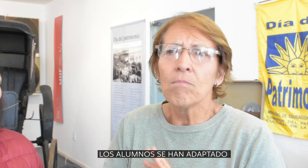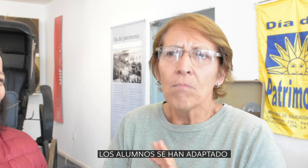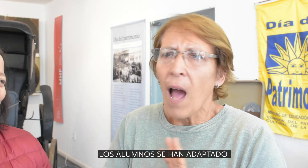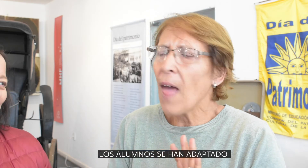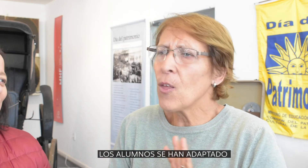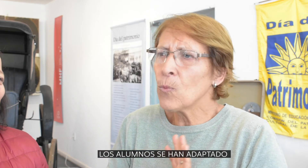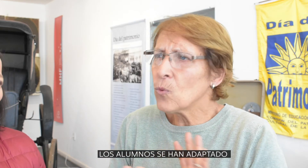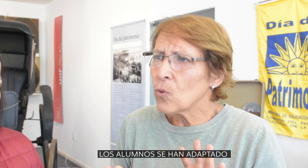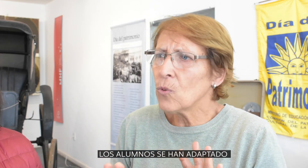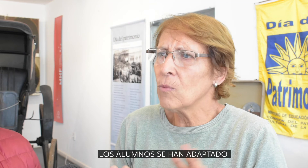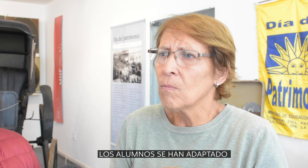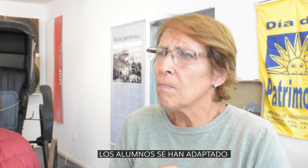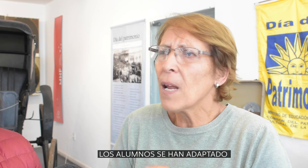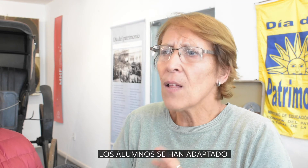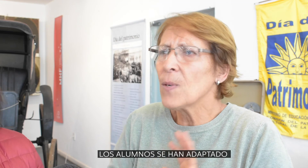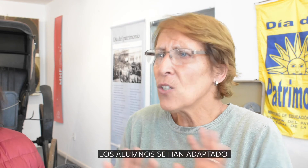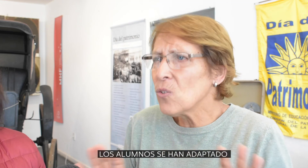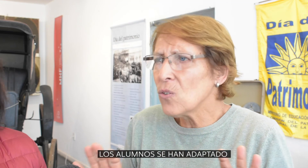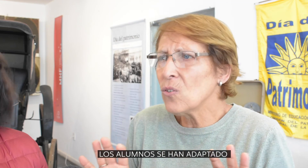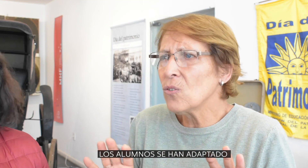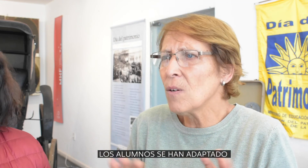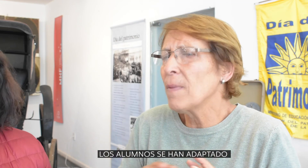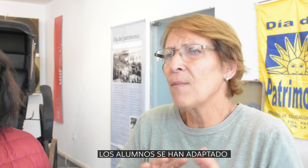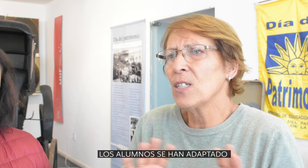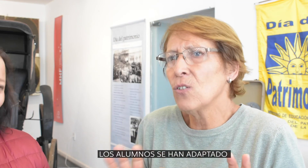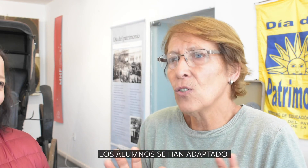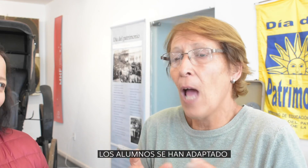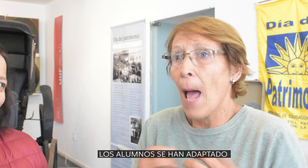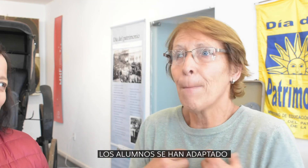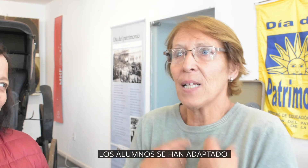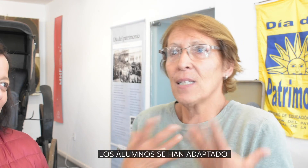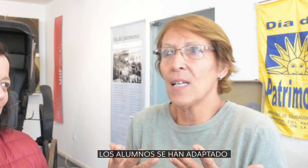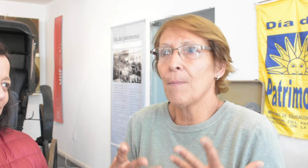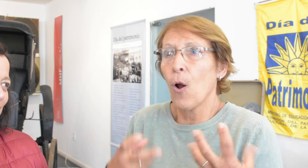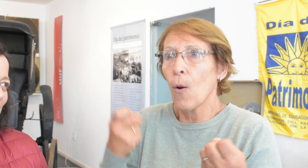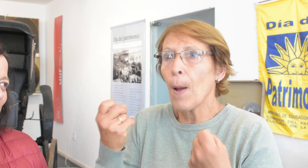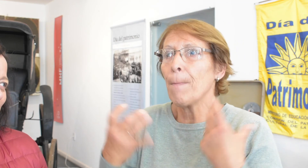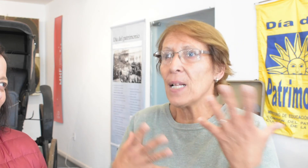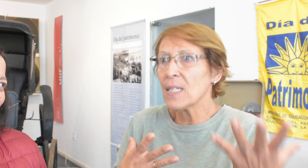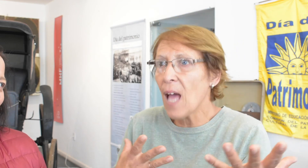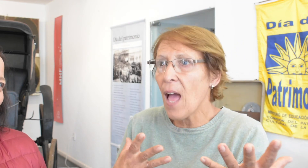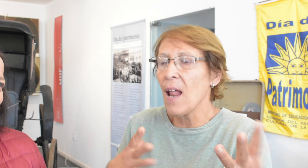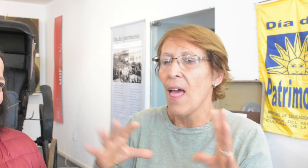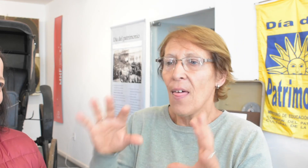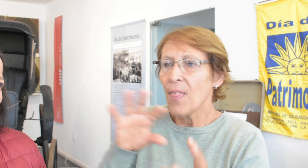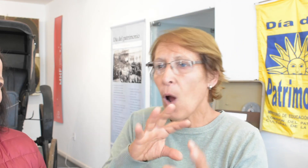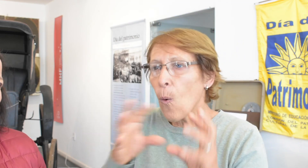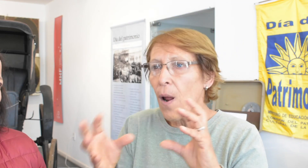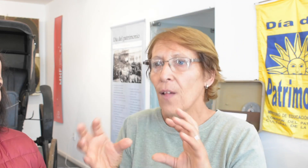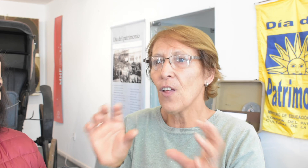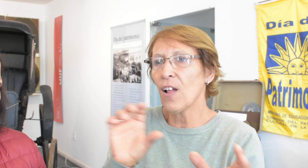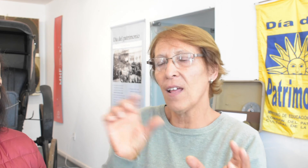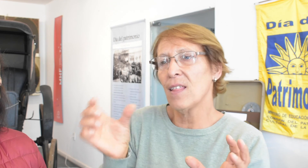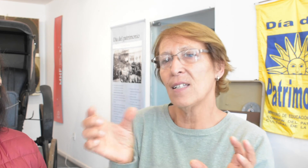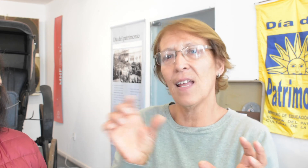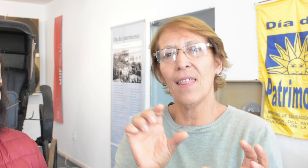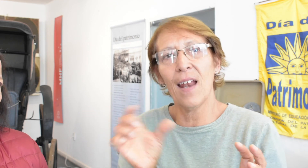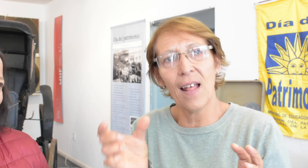adaptados, malaviciosos, malaviciosos, al principio cómo aprender, de acuerdo de lo que dicen, las